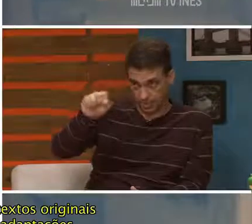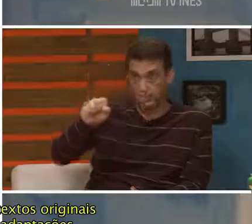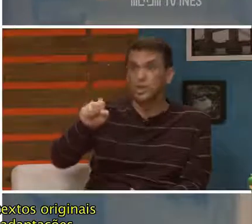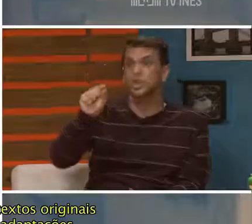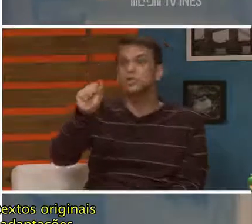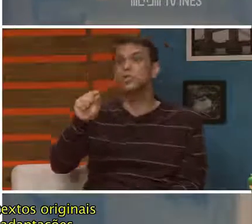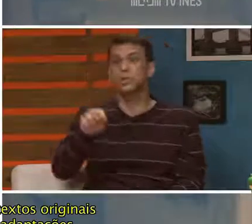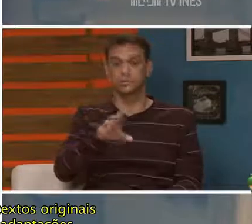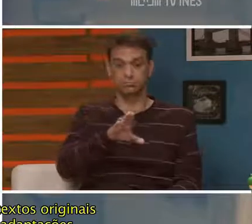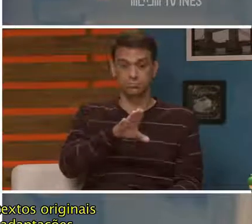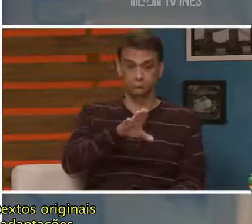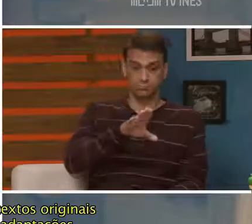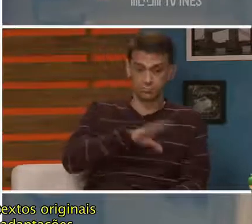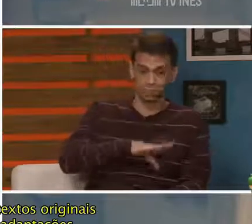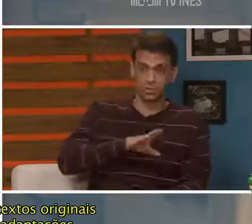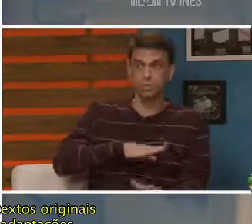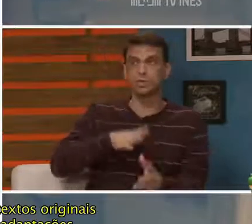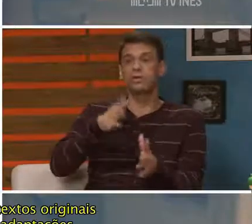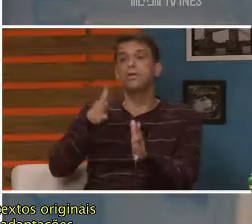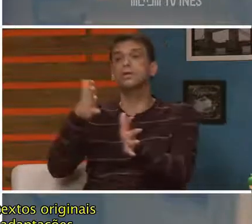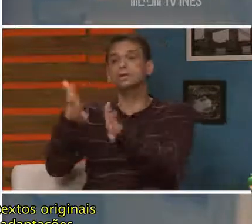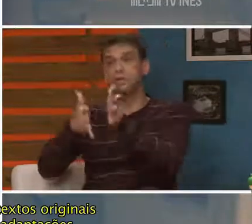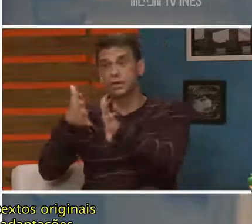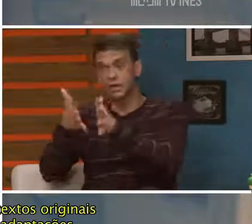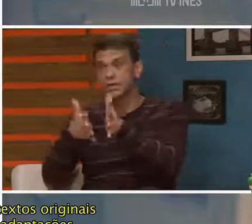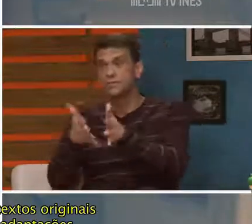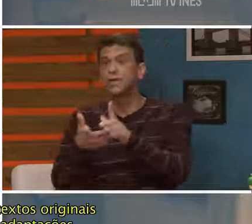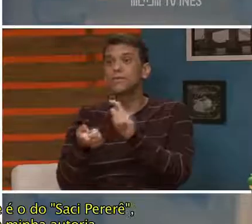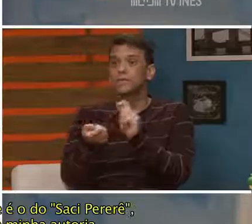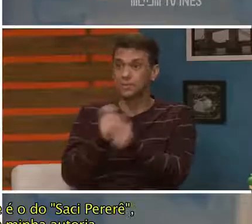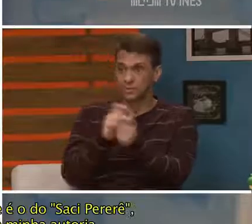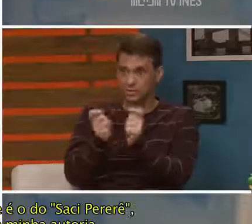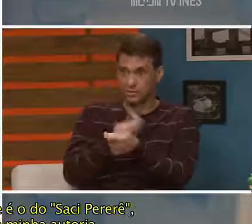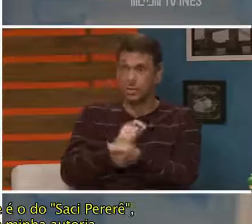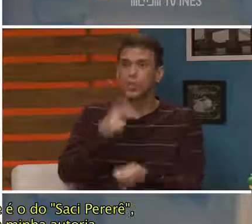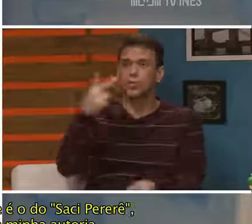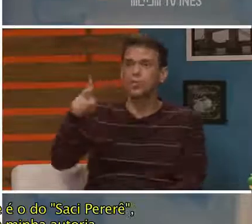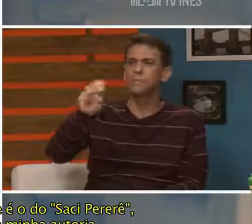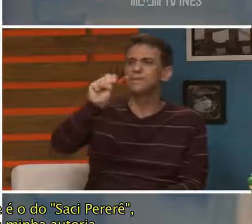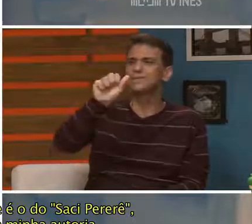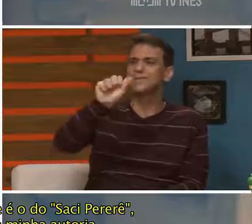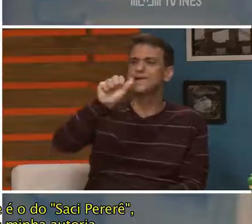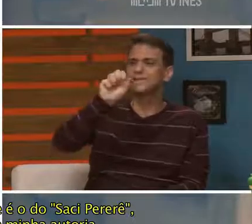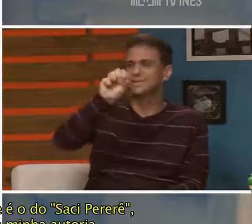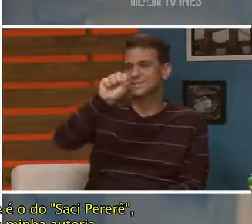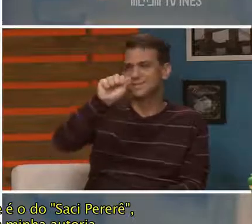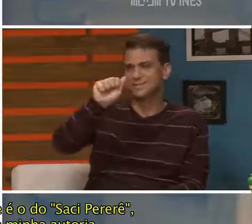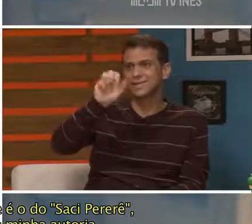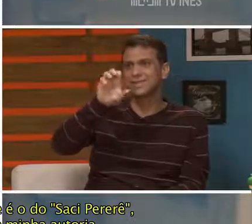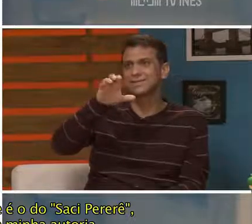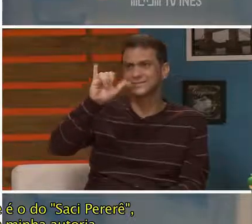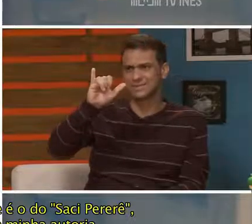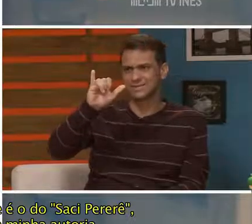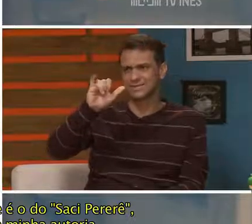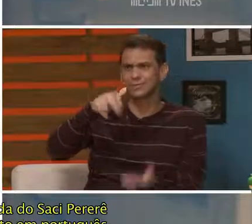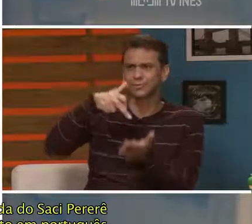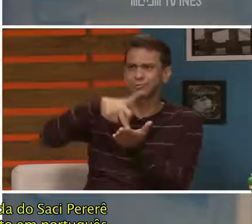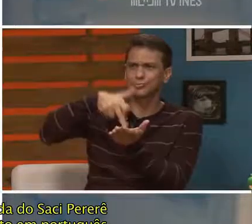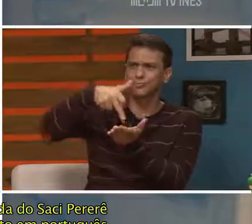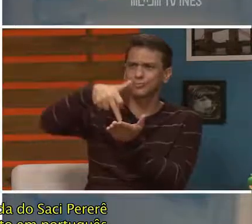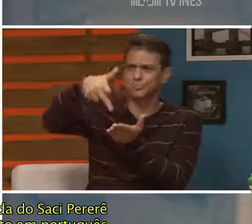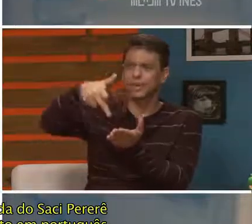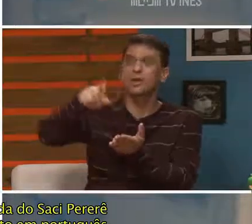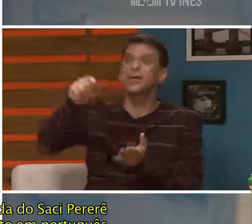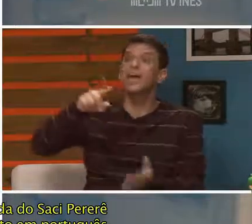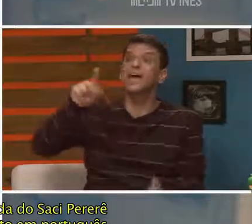gente fez, pegamos os textos originais e fizemos adaptações, sendo que um, que é do Saci Pererê, é um texto de minha autoria,